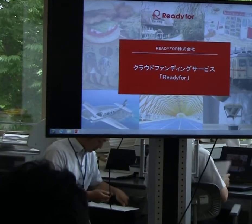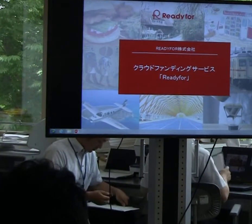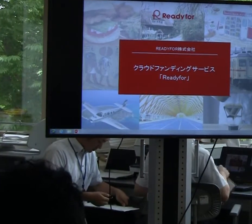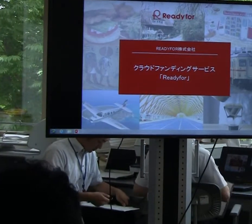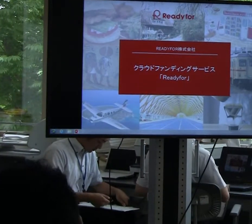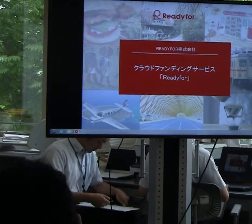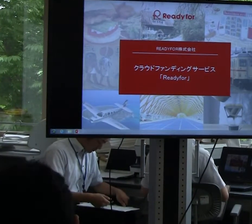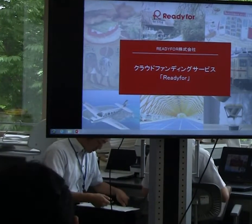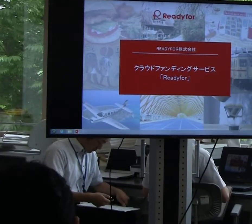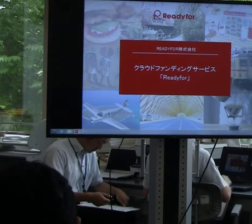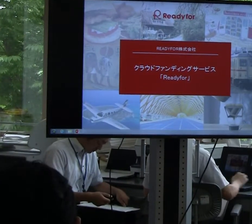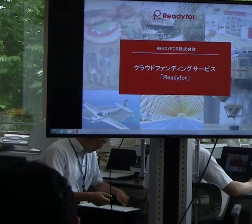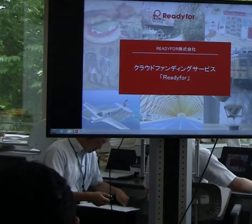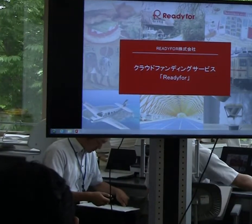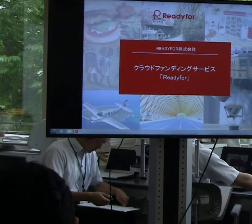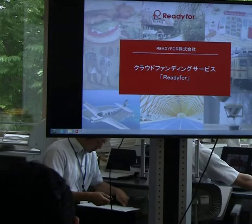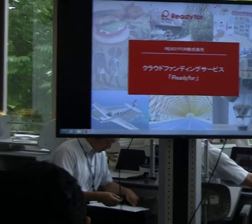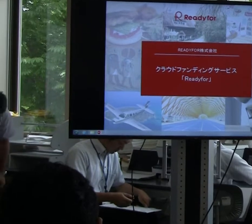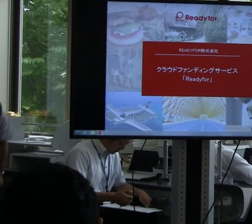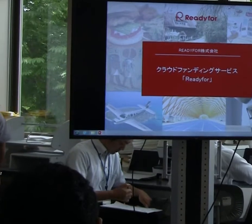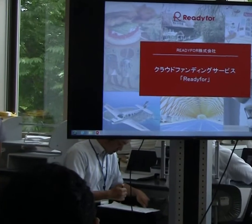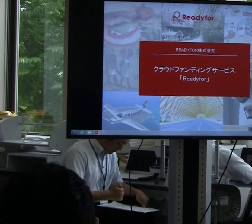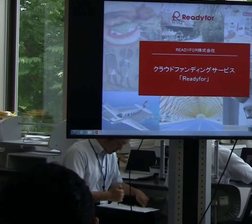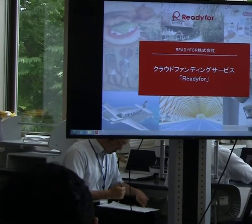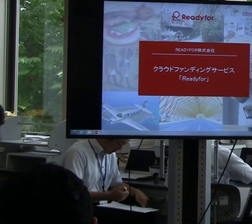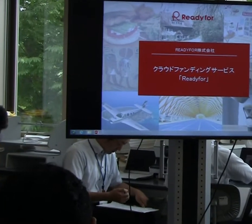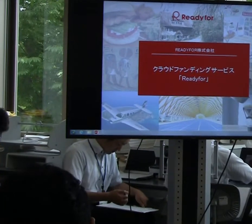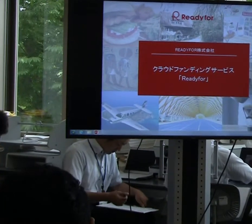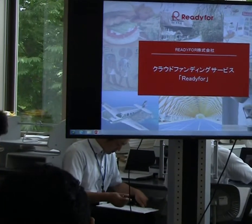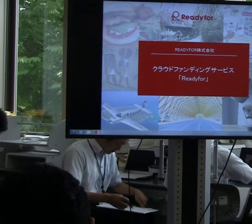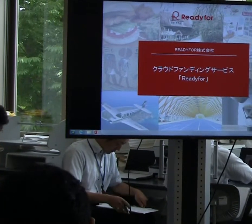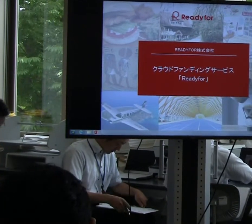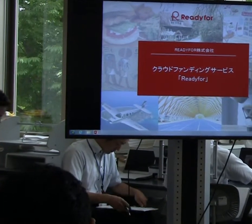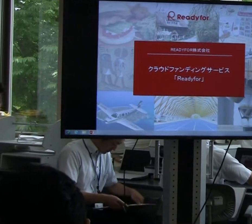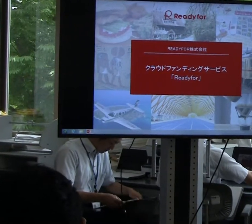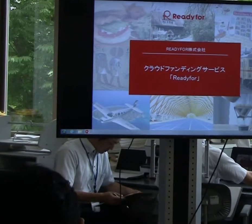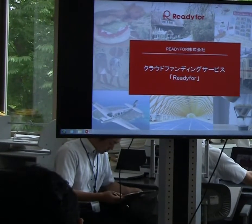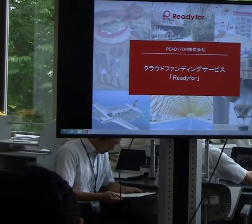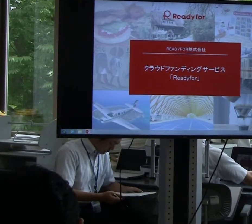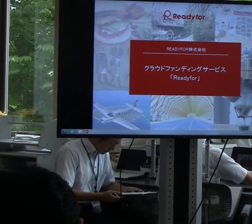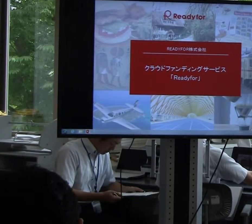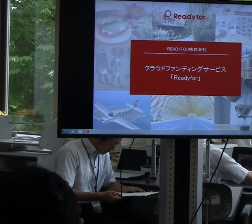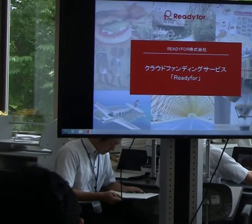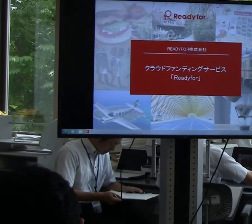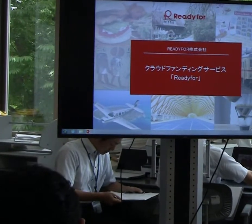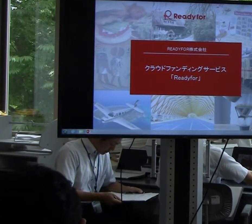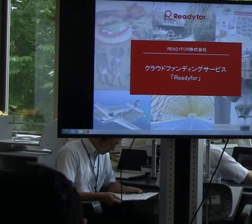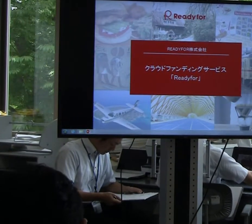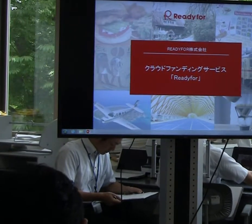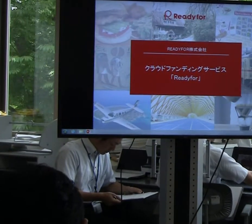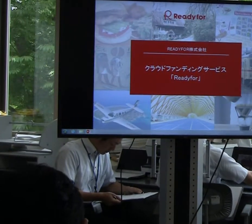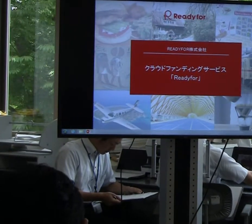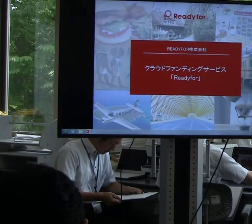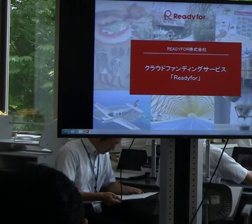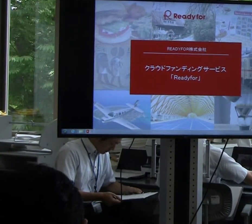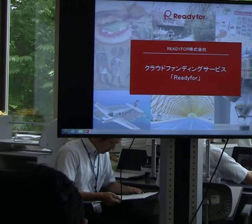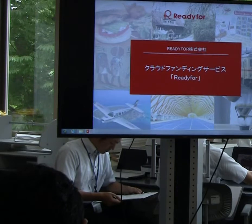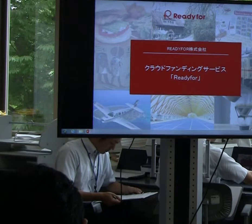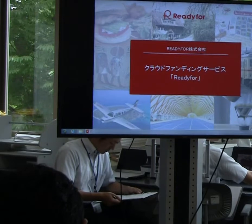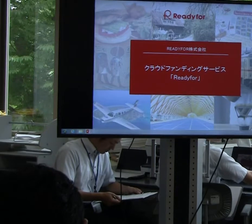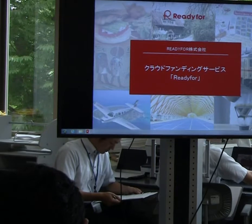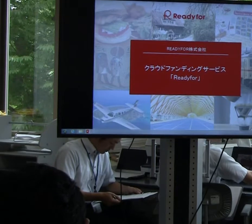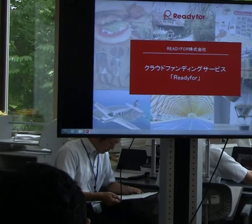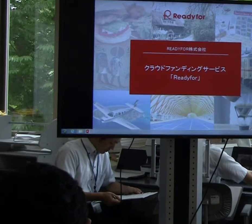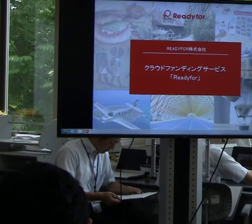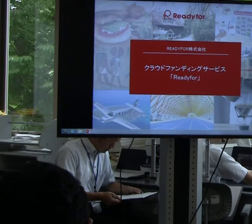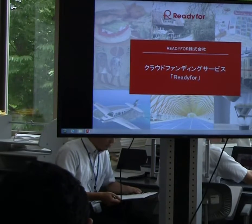ったり、あと SNS のフォトプロジェクトがどういうふうな、活動に結びつくのかといった関係について簡単にご